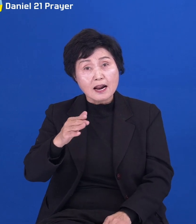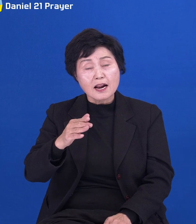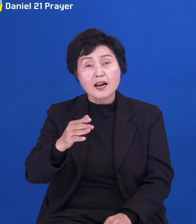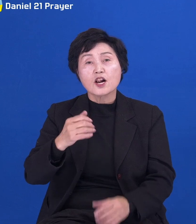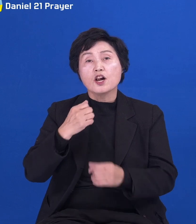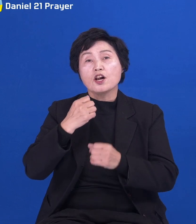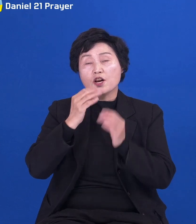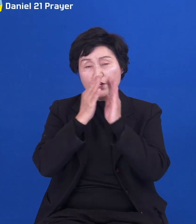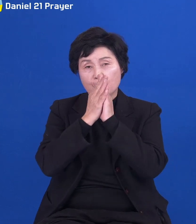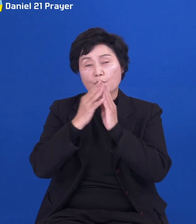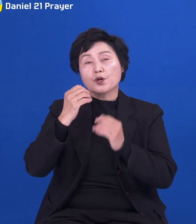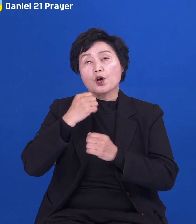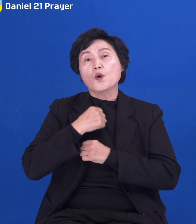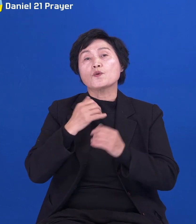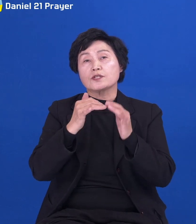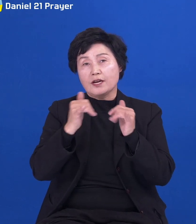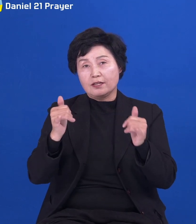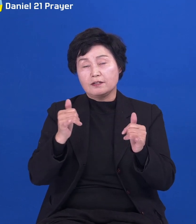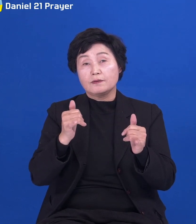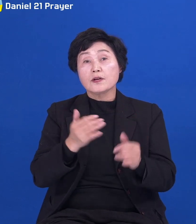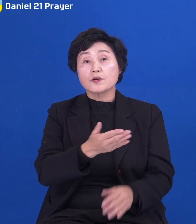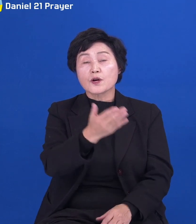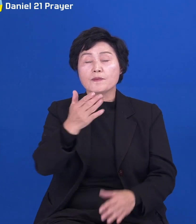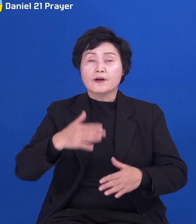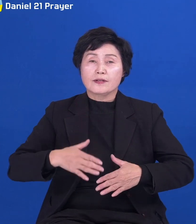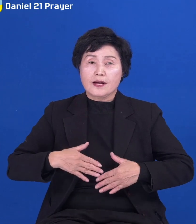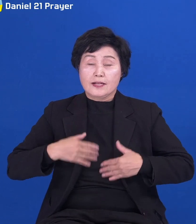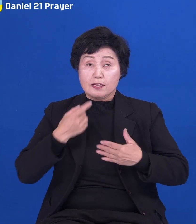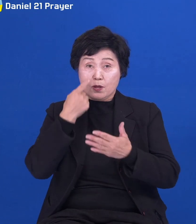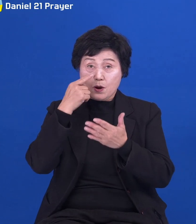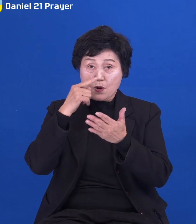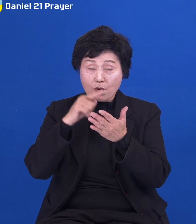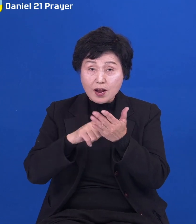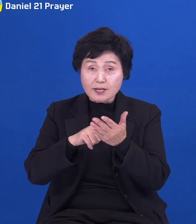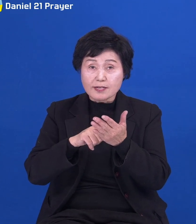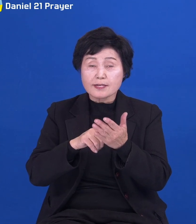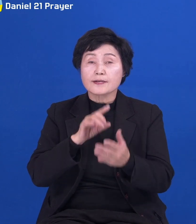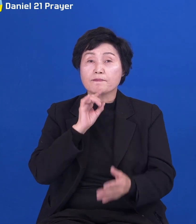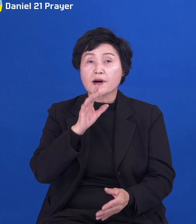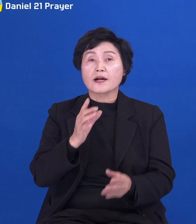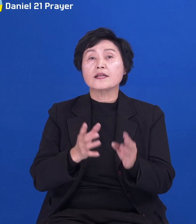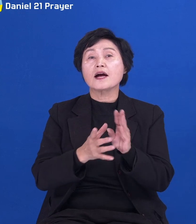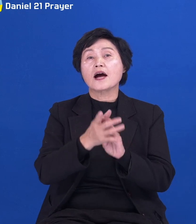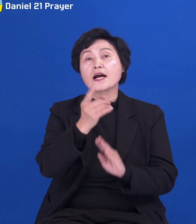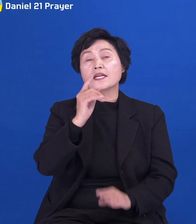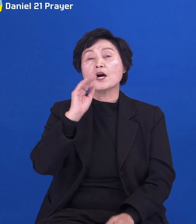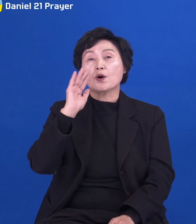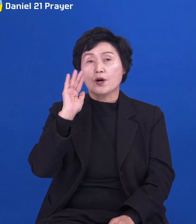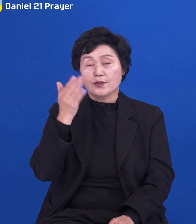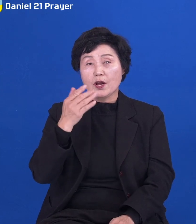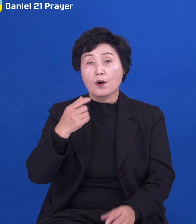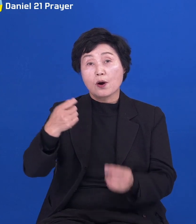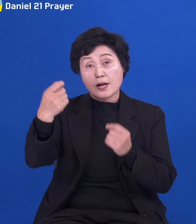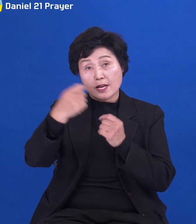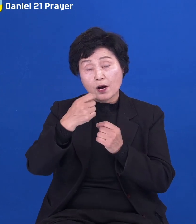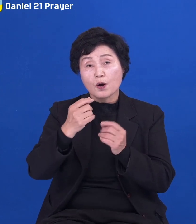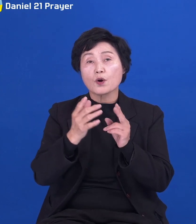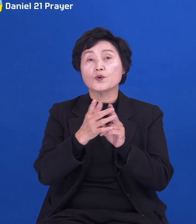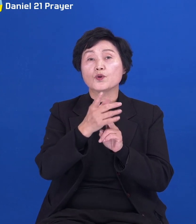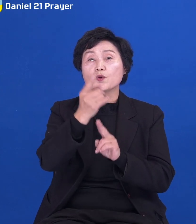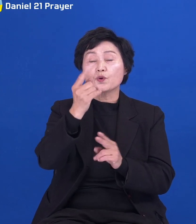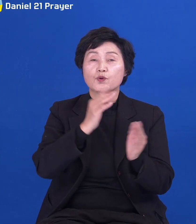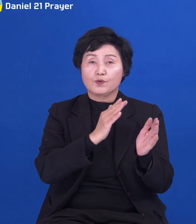여러분들의 따뜻한 마음과 그 관심만이 저희들과 함께 하나 될 수 있고 다가온 통일을 준비하는 아주